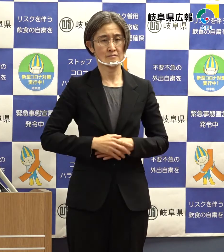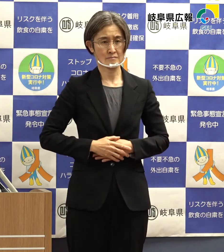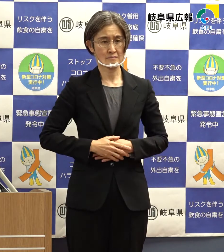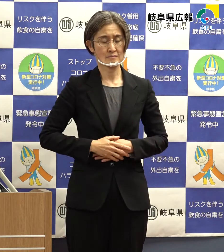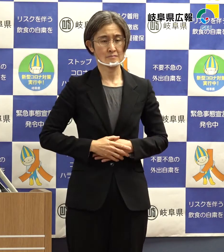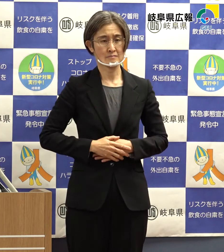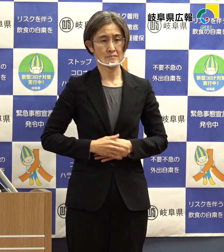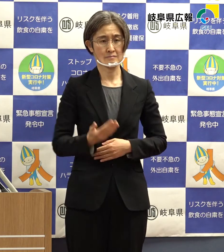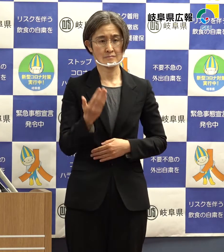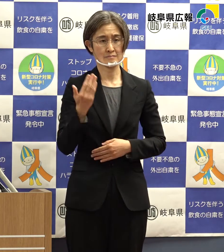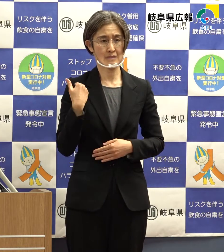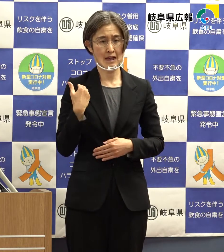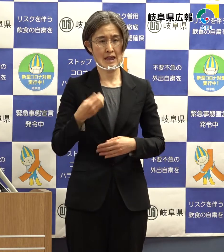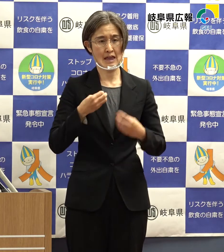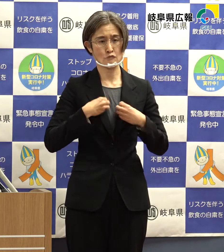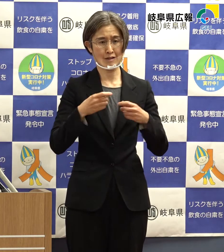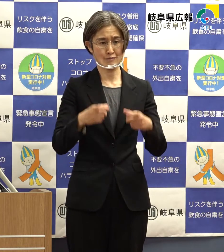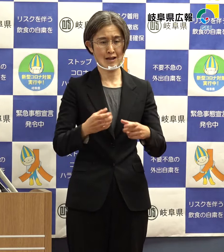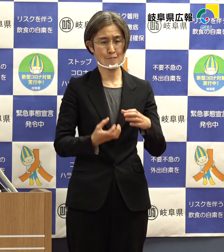クラスターの、